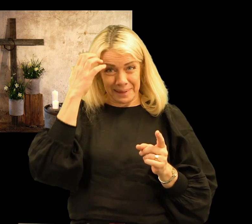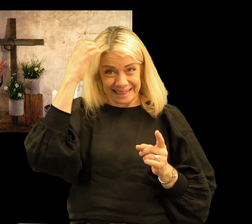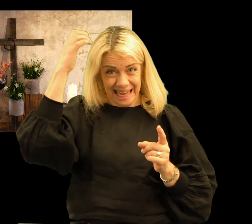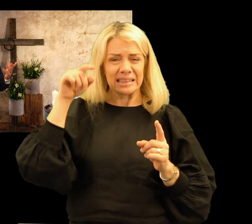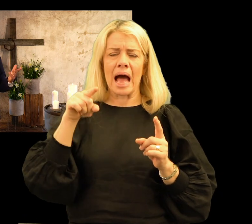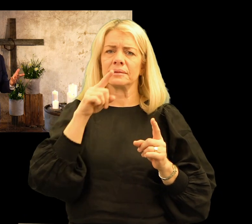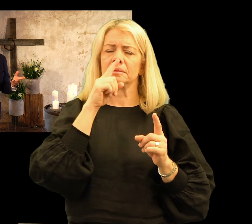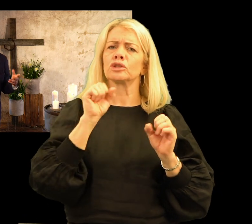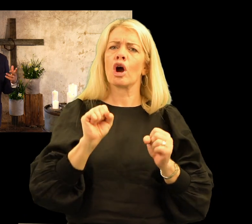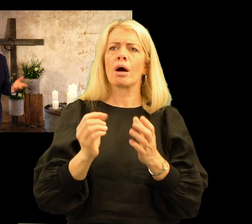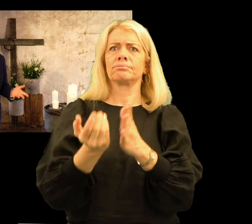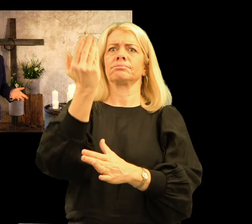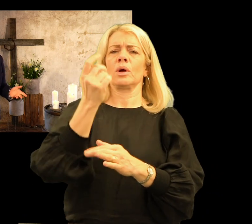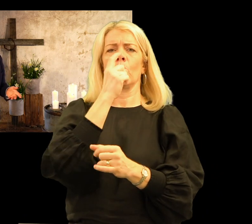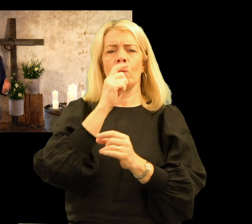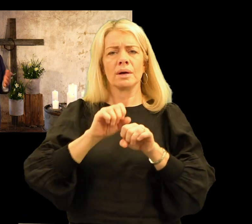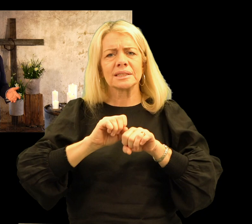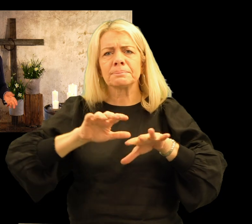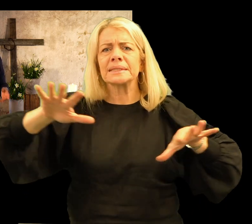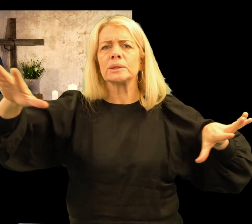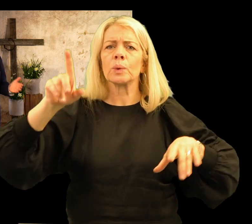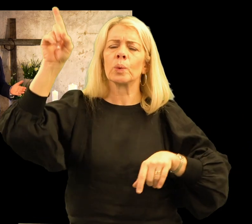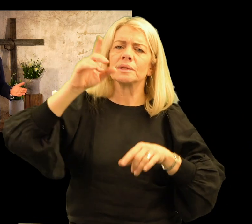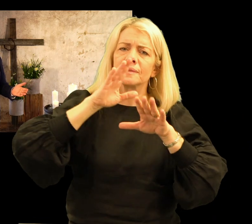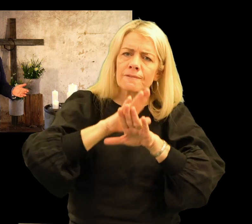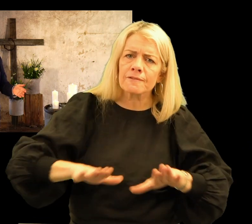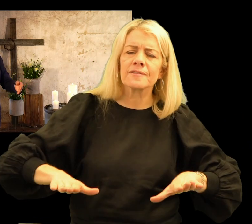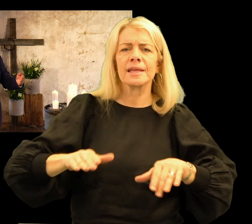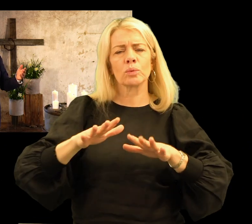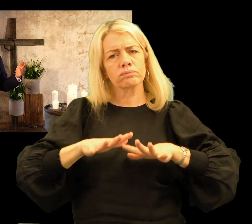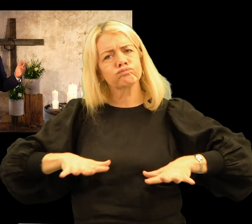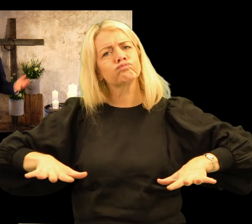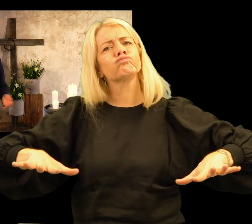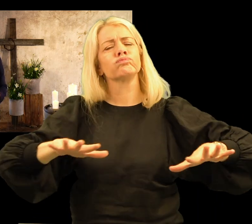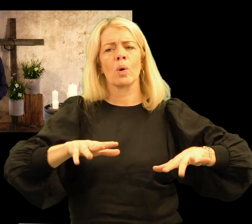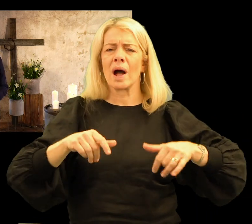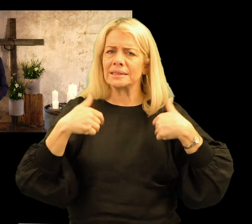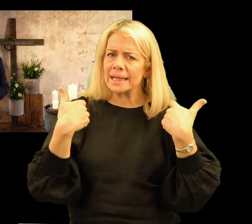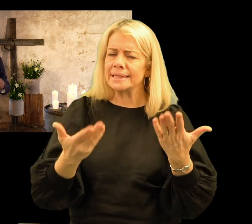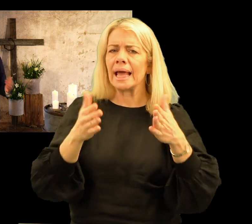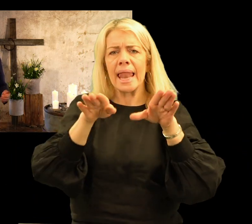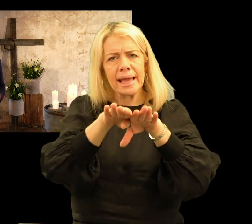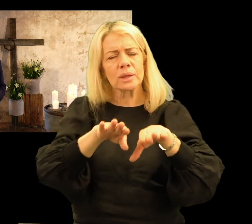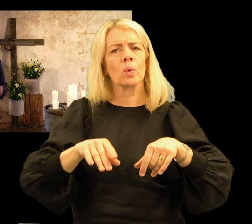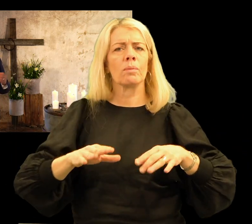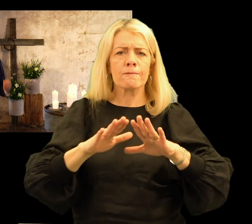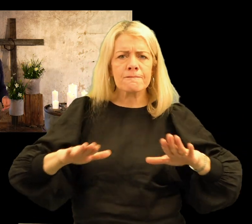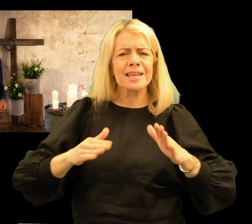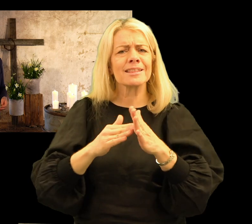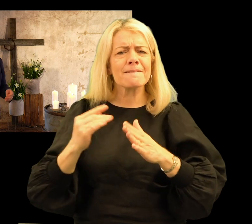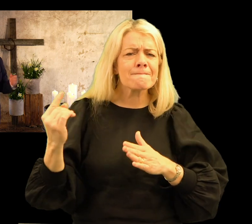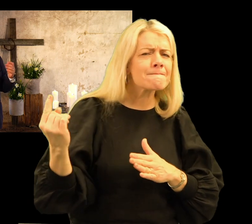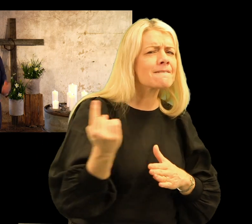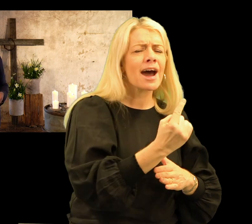testamentet. En person som ska utbreda Guds fred och Guds harmoni. Som ska komma med Guds rättfärdighet och läkedom till